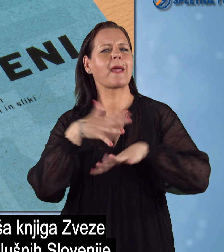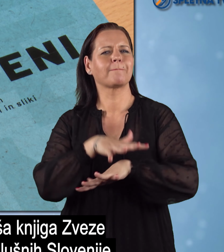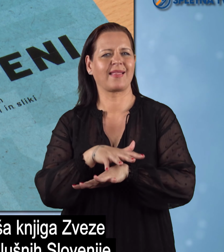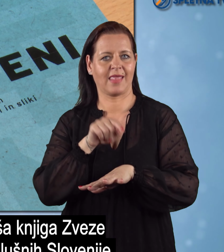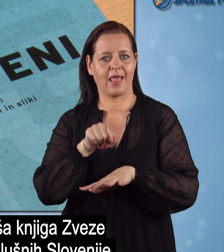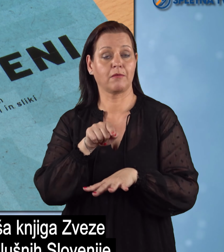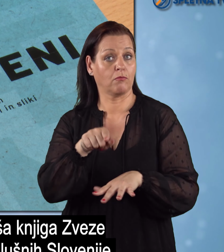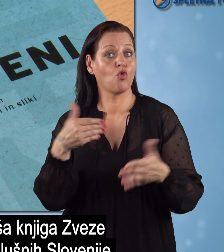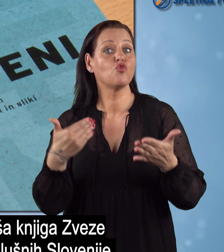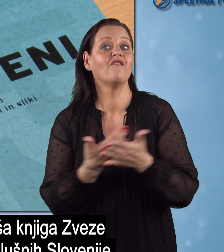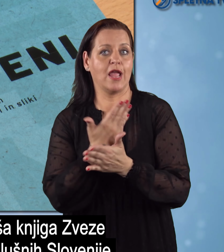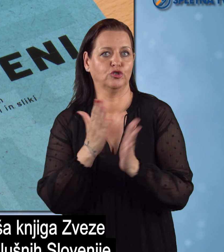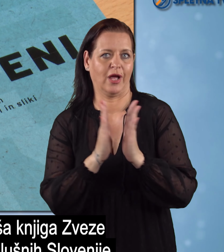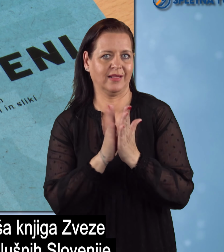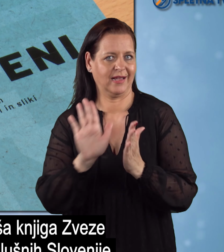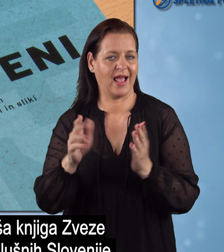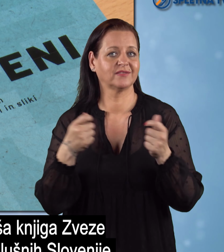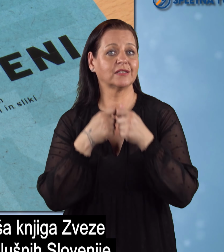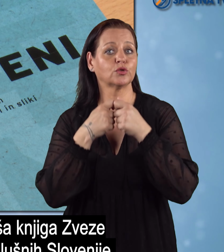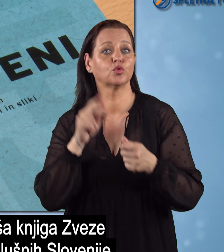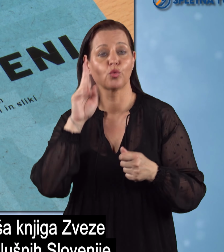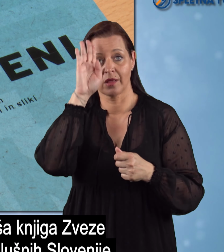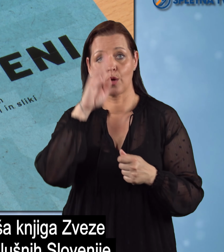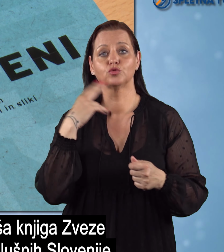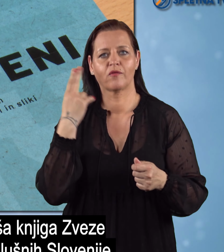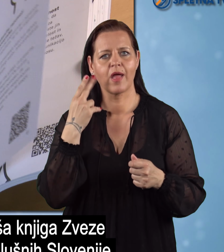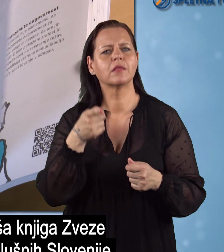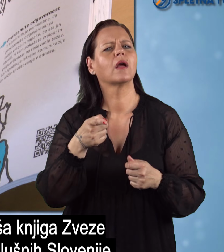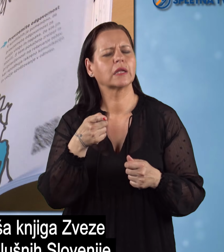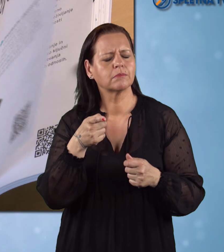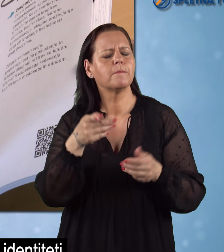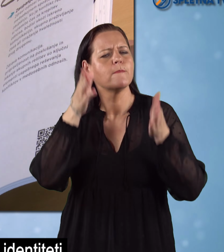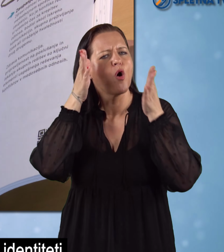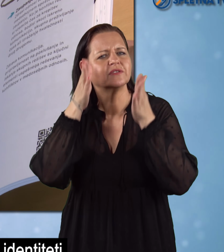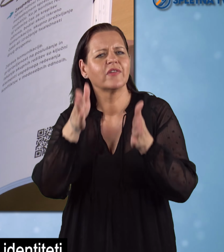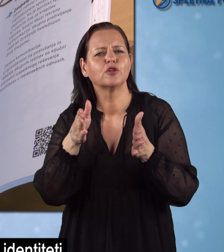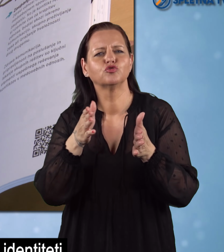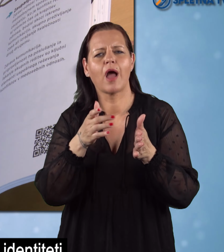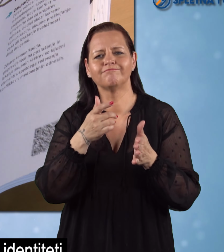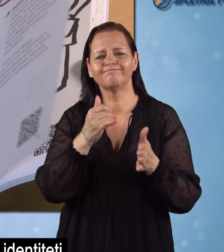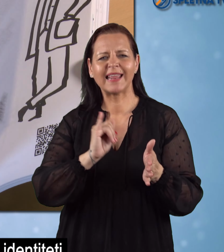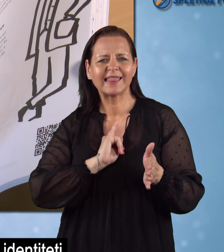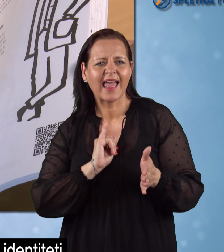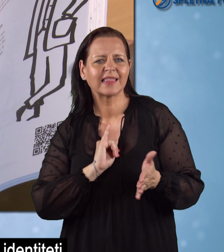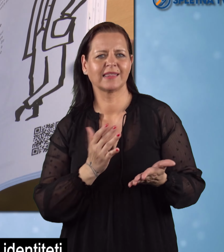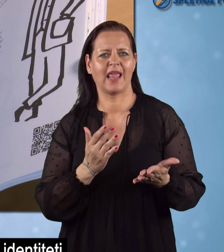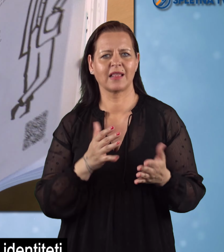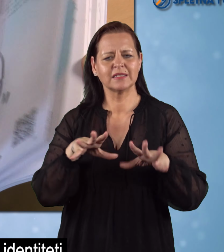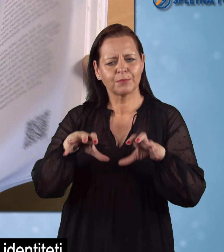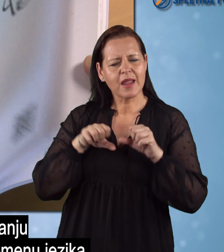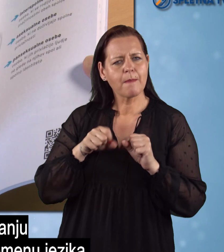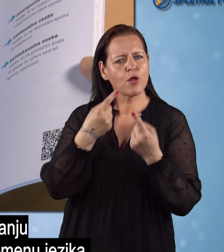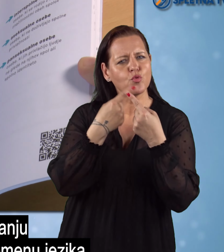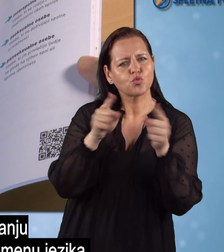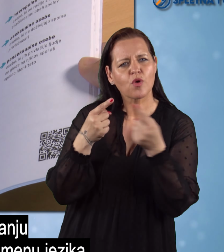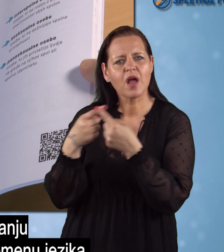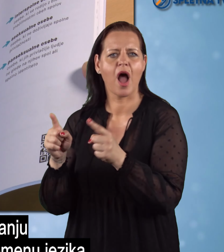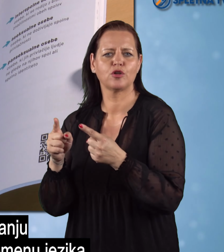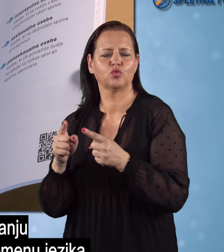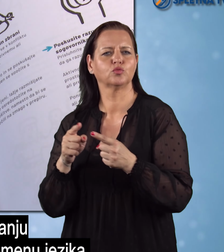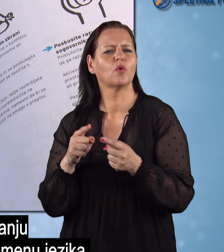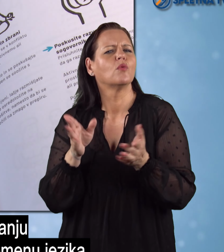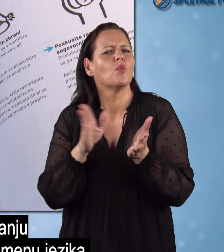Prepleteni je novejša knjiga Zveze društev gluhih in naglušnih Slovenije, ki se posveča identiteti, sprejemanju